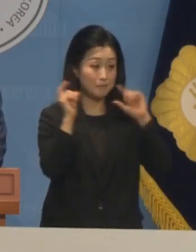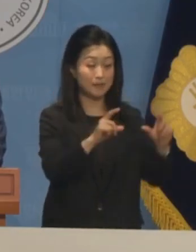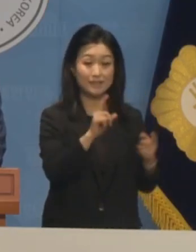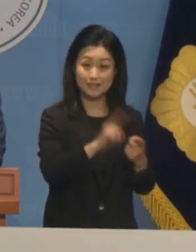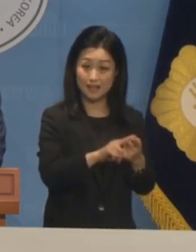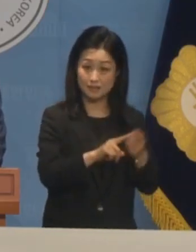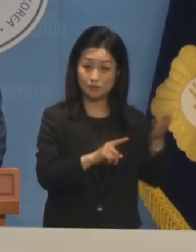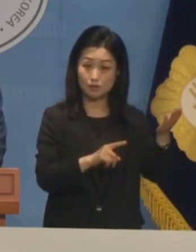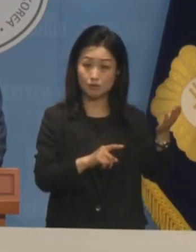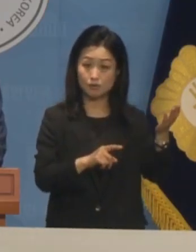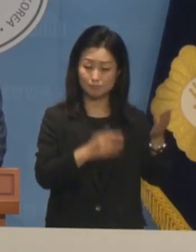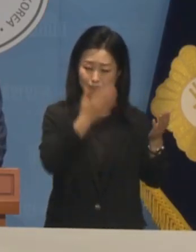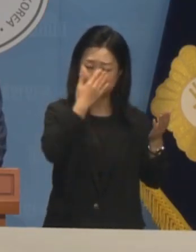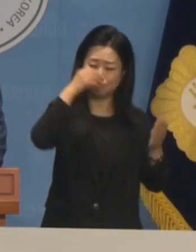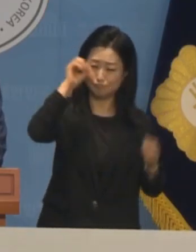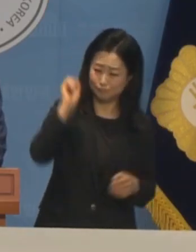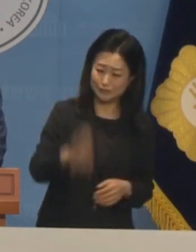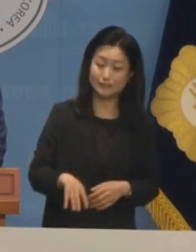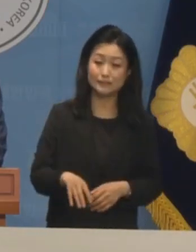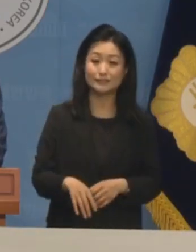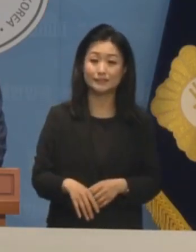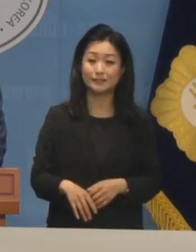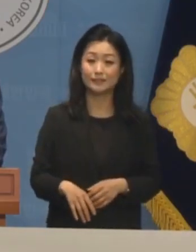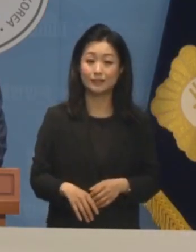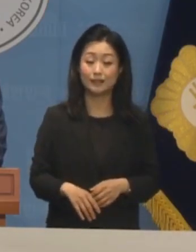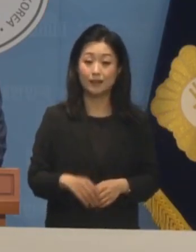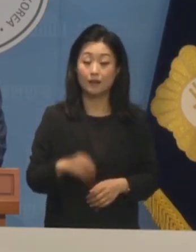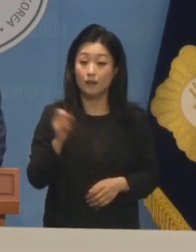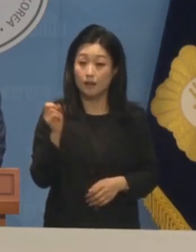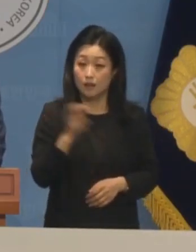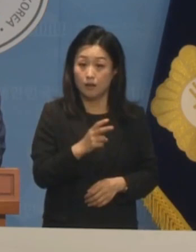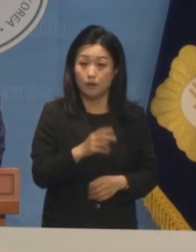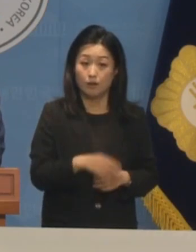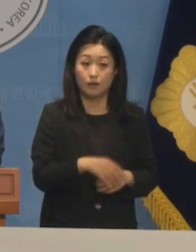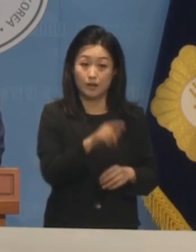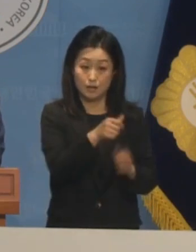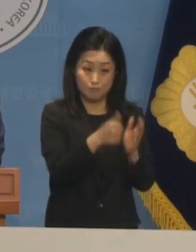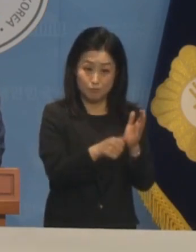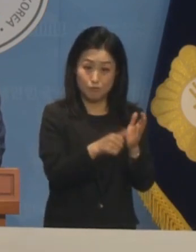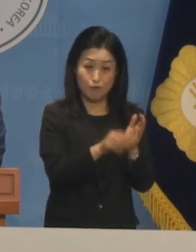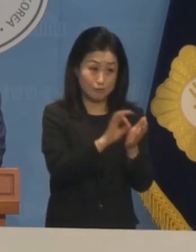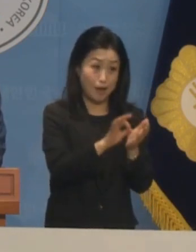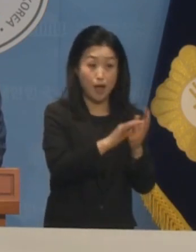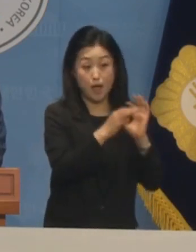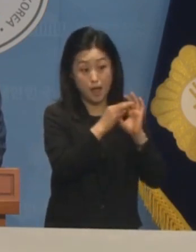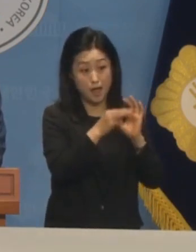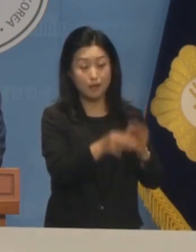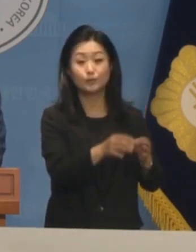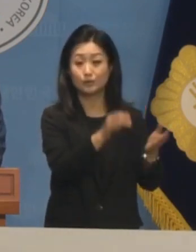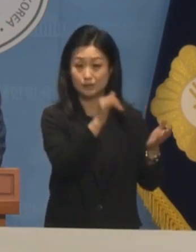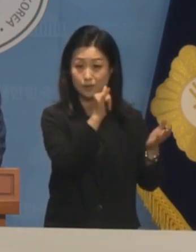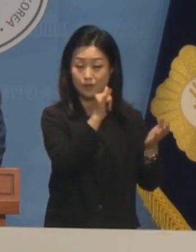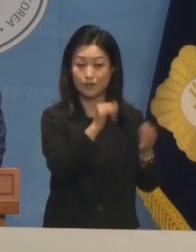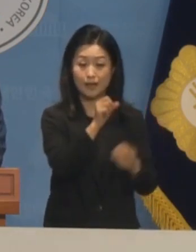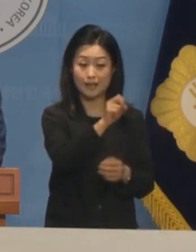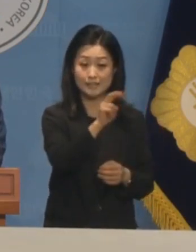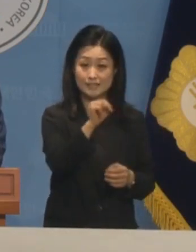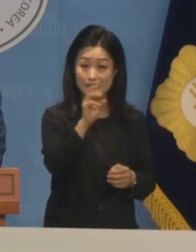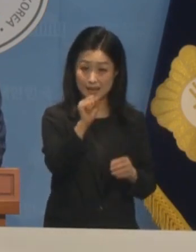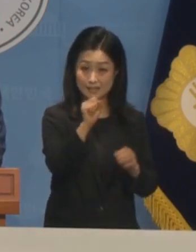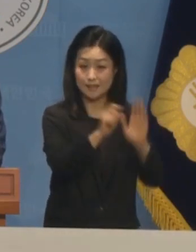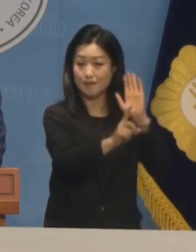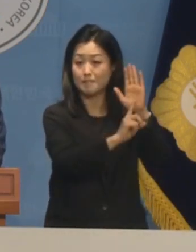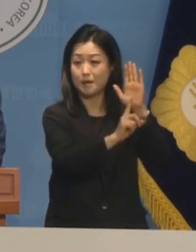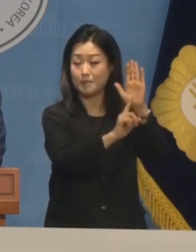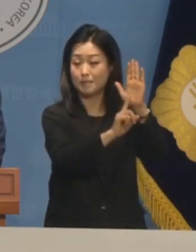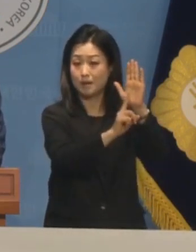판단조차 사실상 무시하면서 지속적으로 상표권 침해를 하고 있습니다. SNS를 통한 상표권